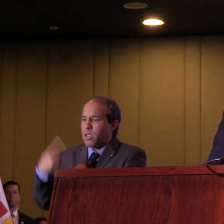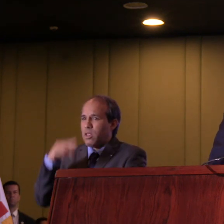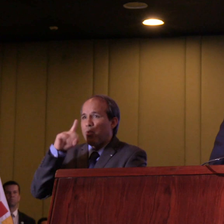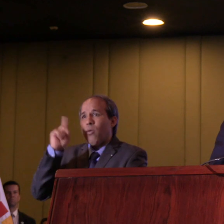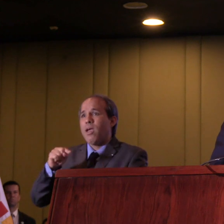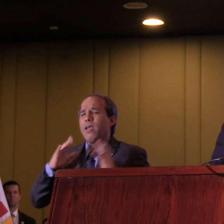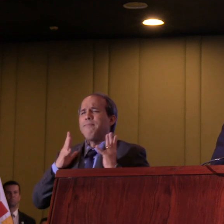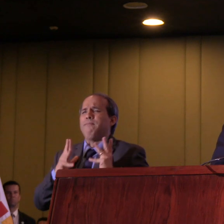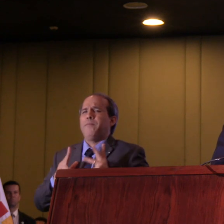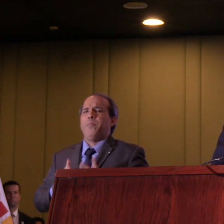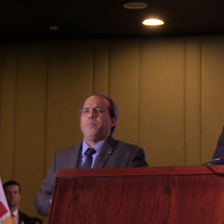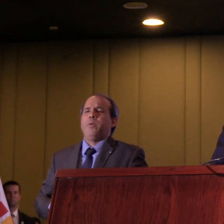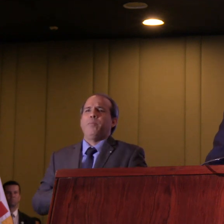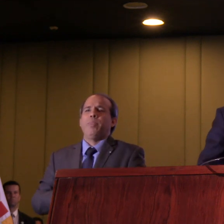limpa.